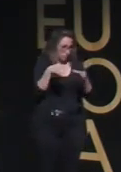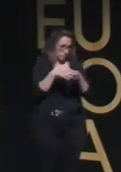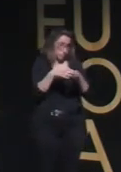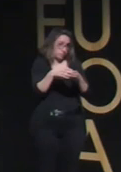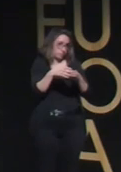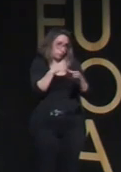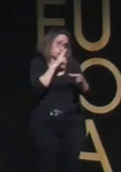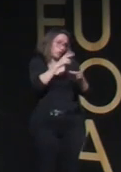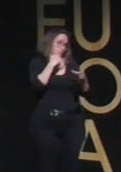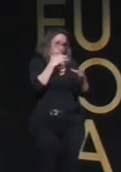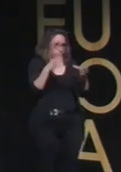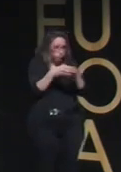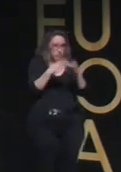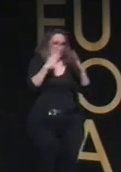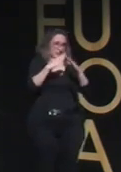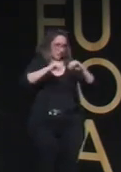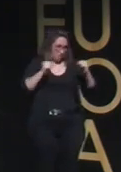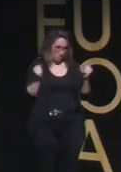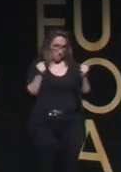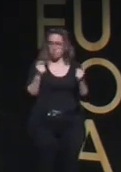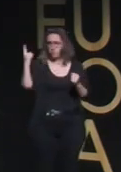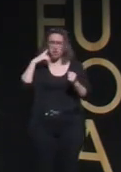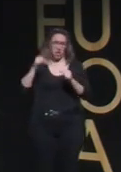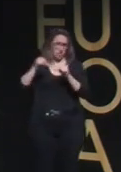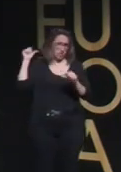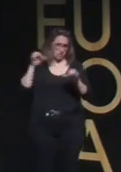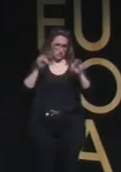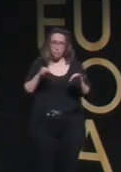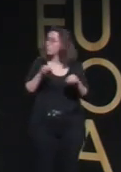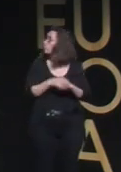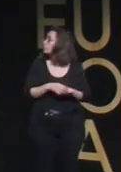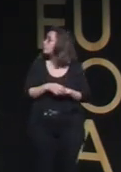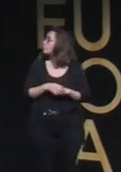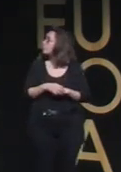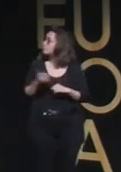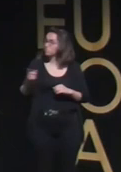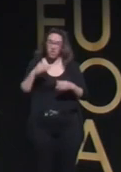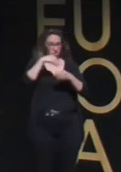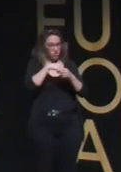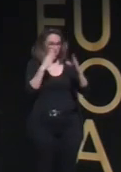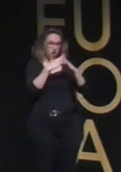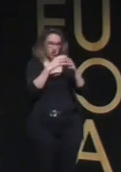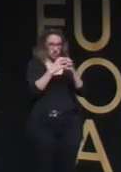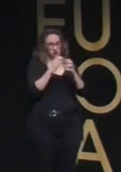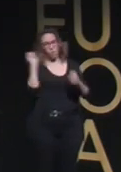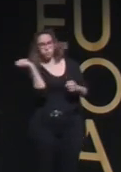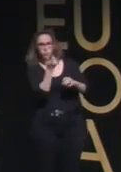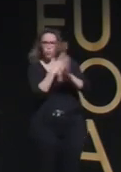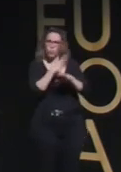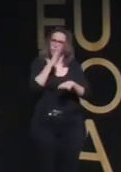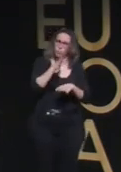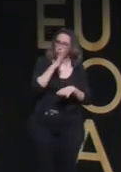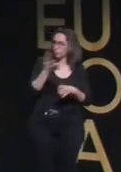casa. Pero esto siempre ha sido así, ¿no? Has jugado a béisbol con piedras dentro de casa. ¿Por qué rayos has tenido que hacer algo así? Material genético